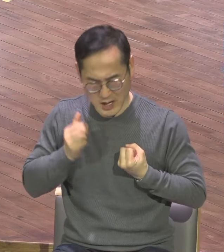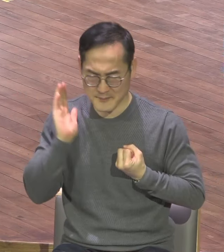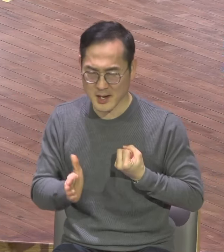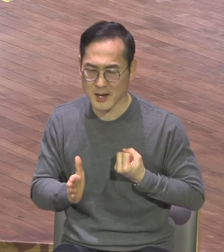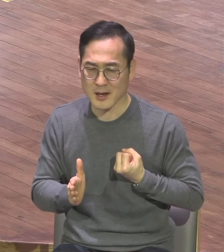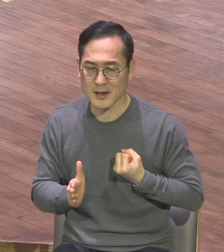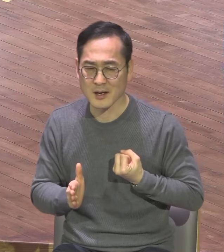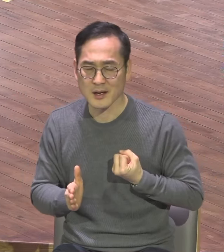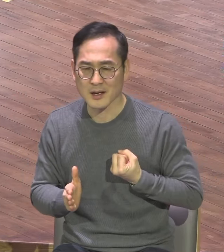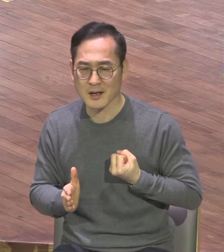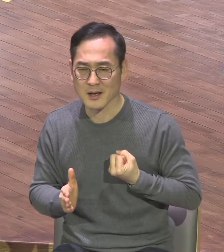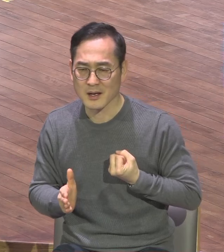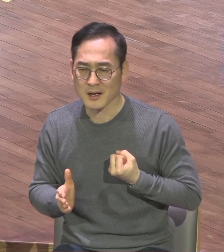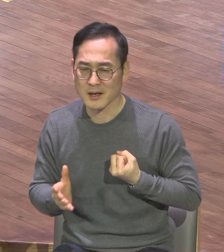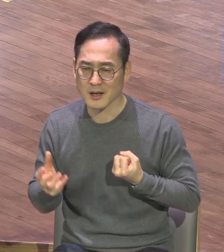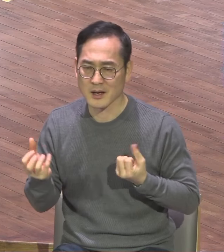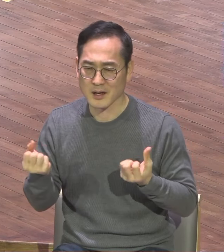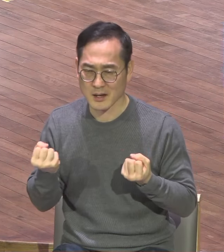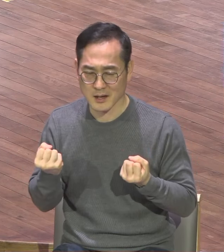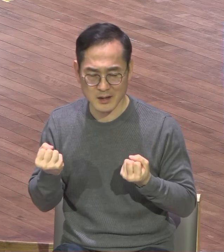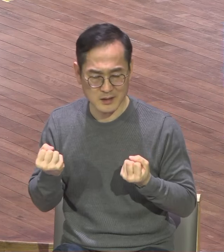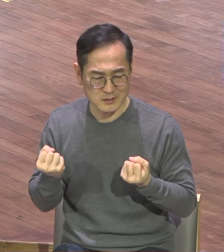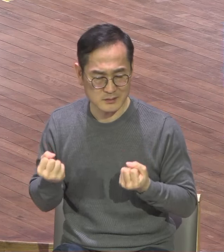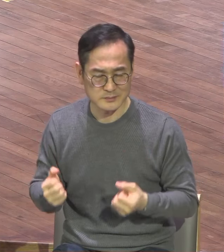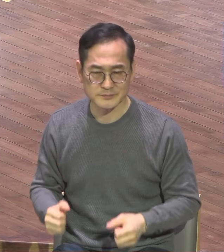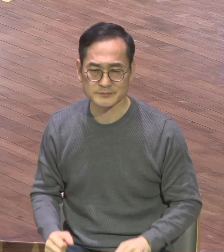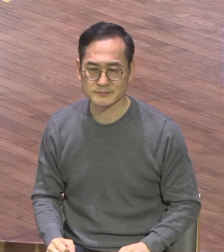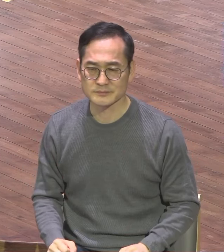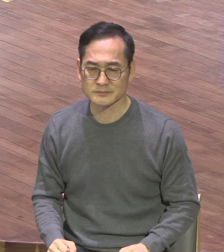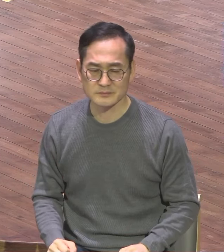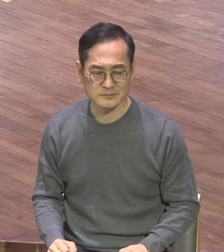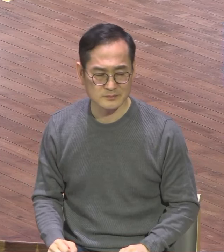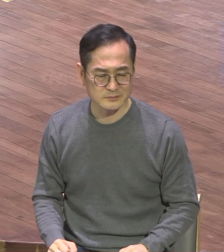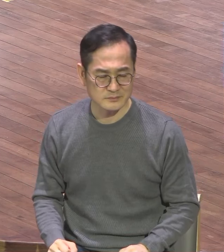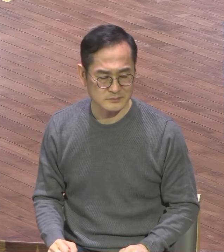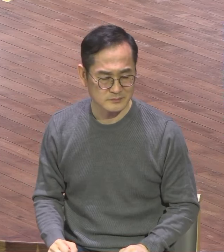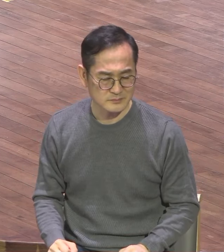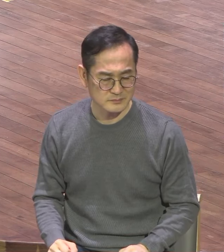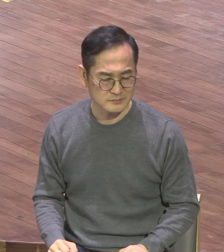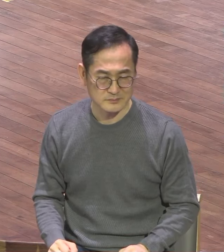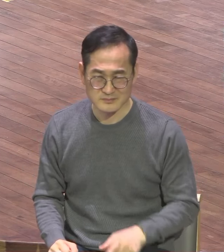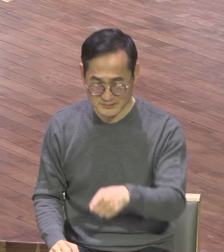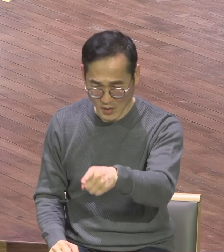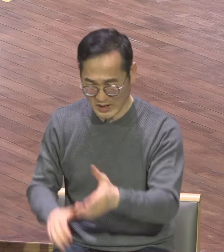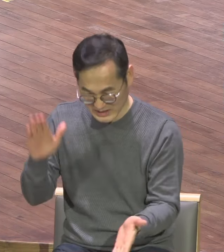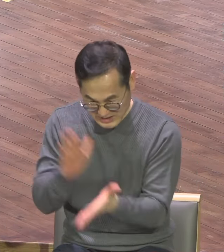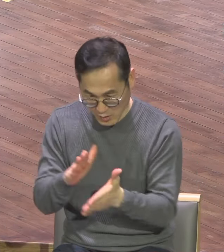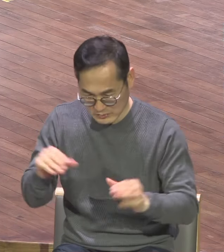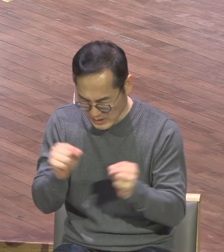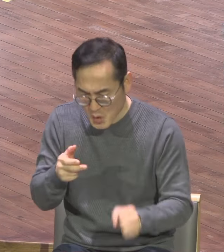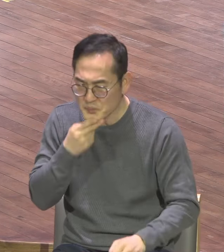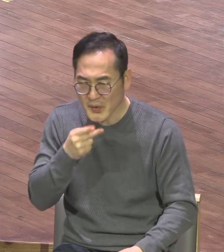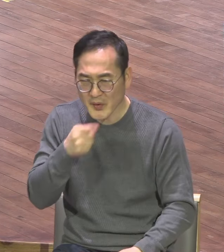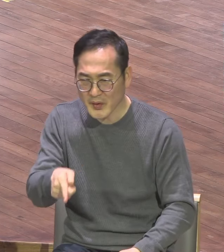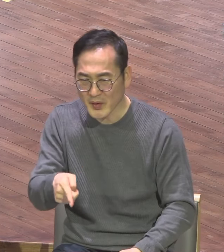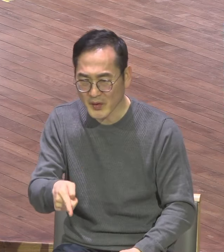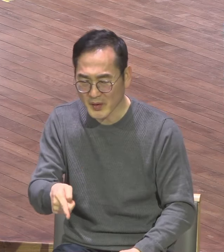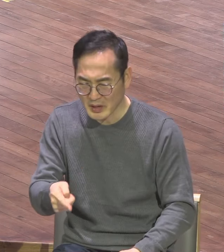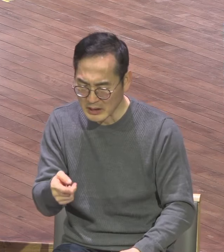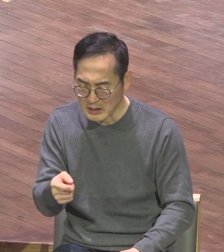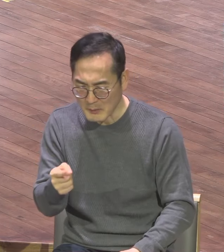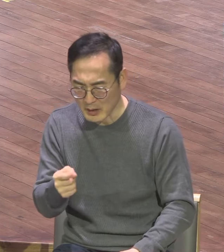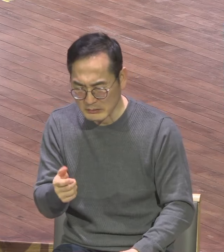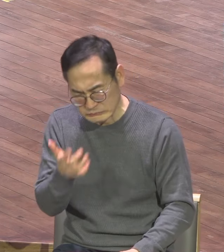두 마음을 품지 말라. 계시록 3장 10절을 보면 너가 이같이 미지근하여 뜨겁지도 아니하고 차지도 아니하니 내 입에서 너를